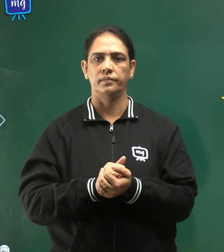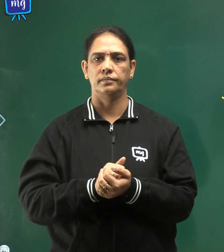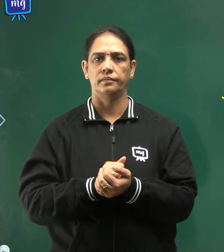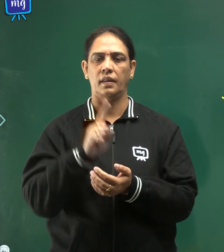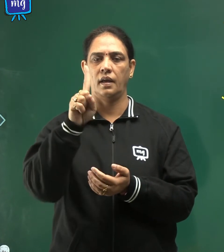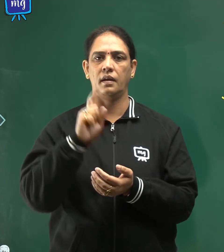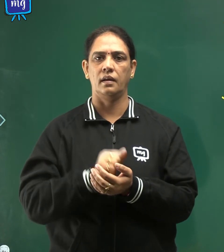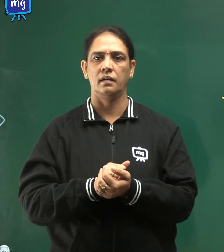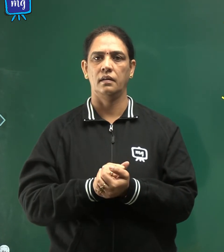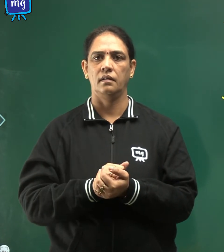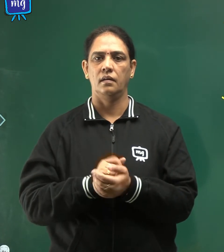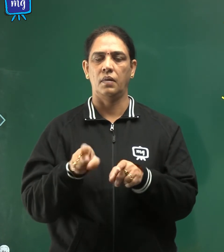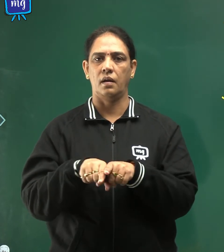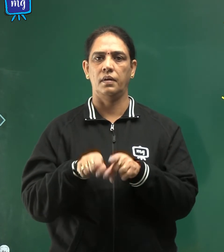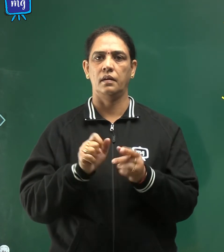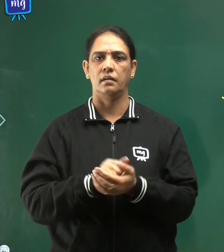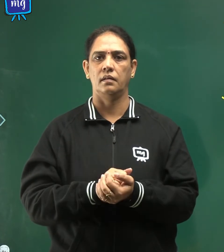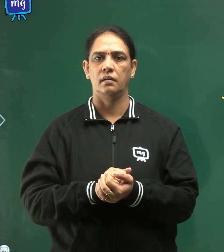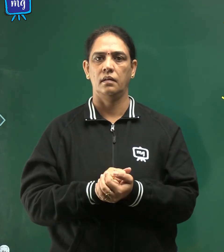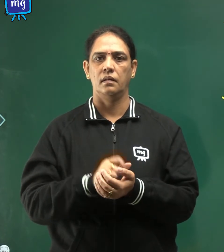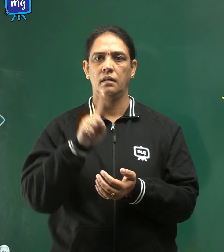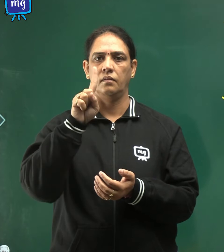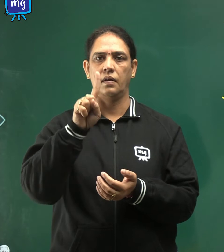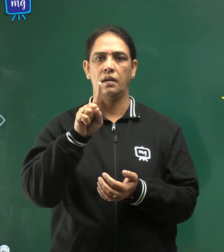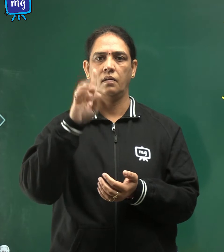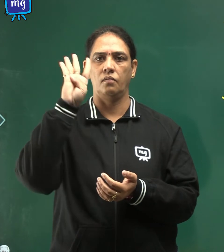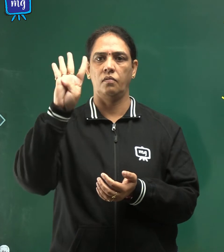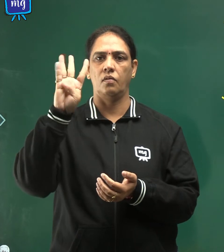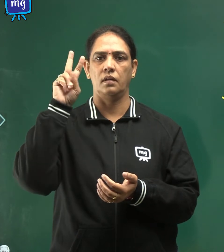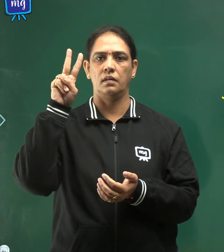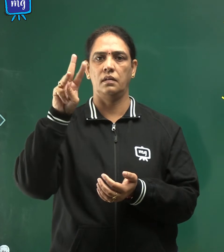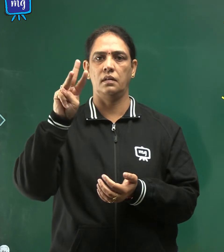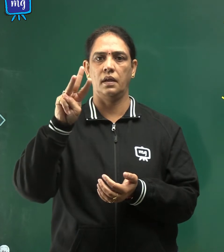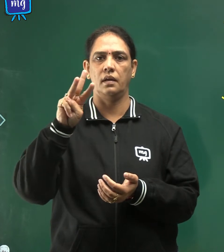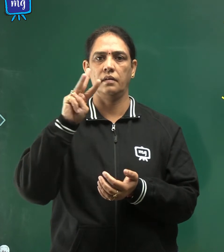- 1 बराबर 143।